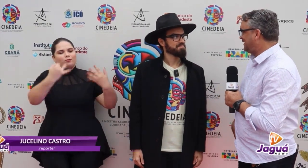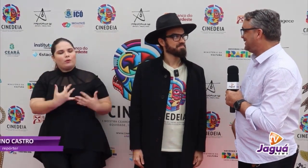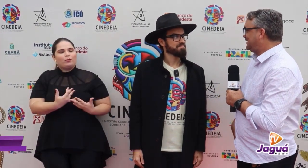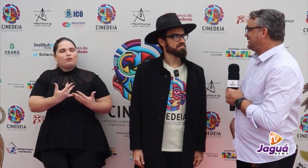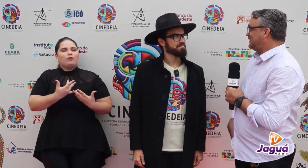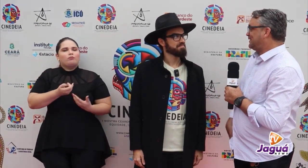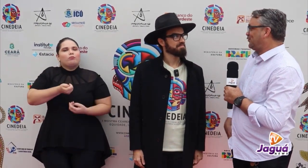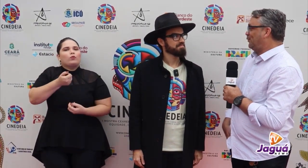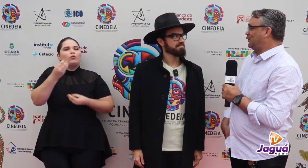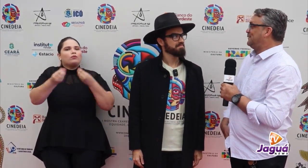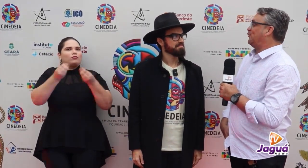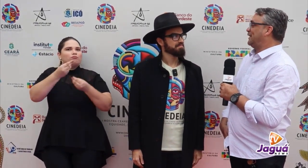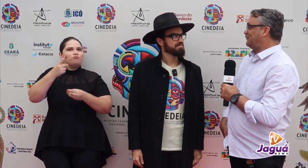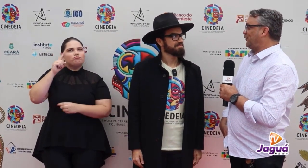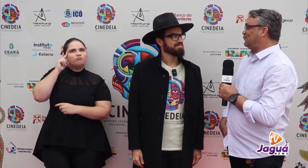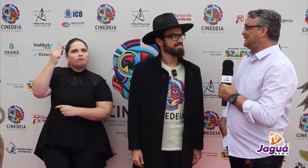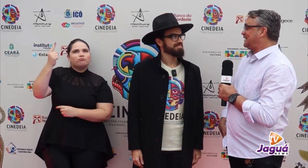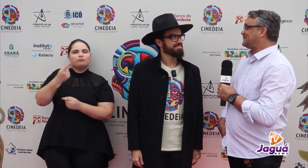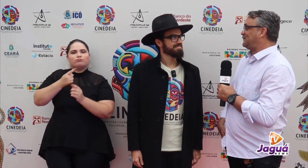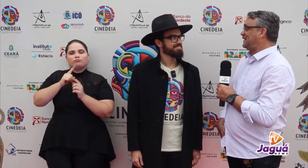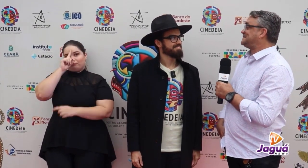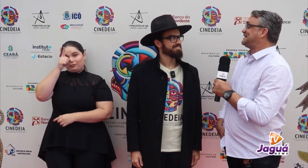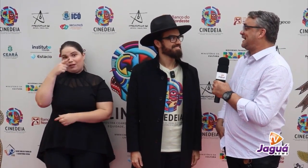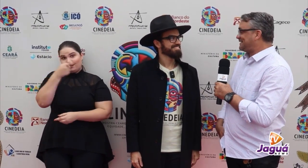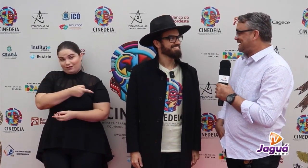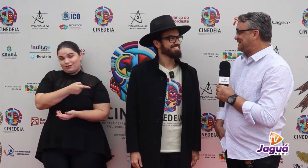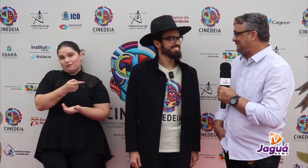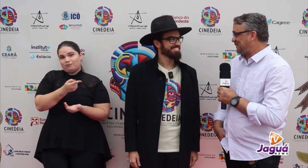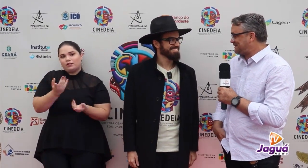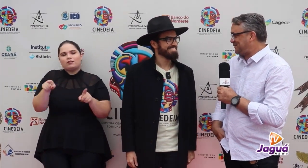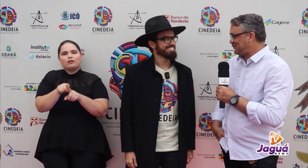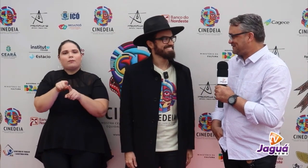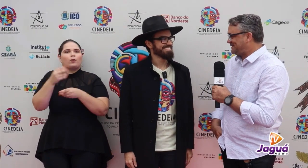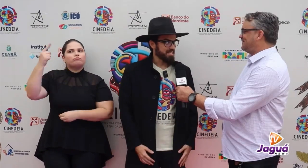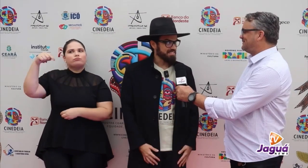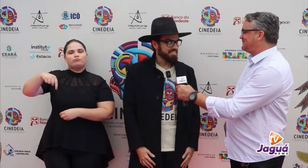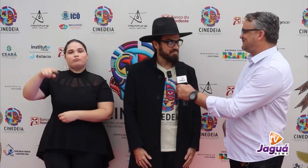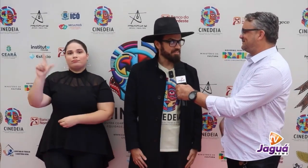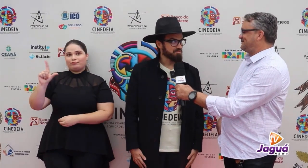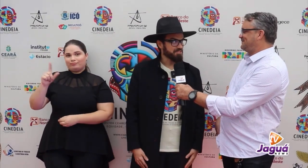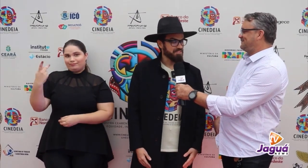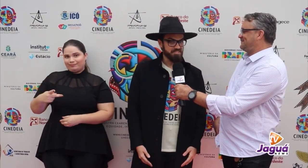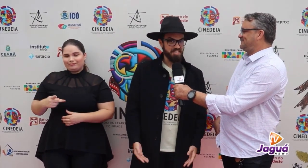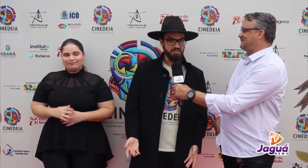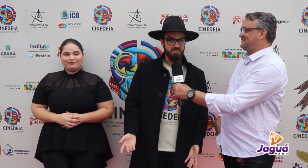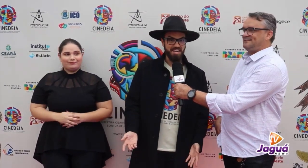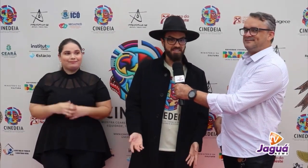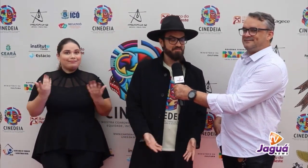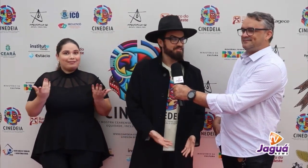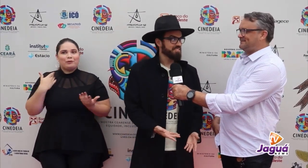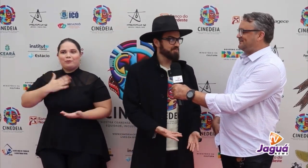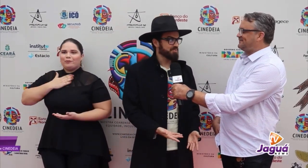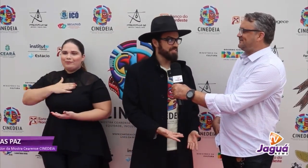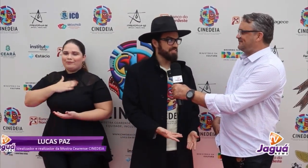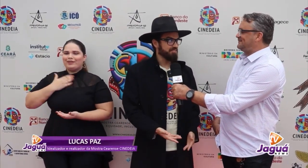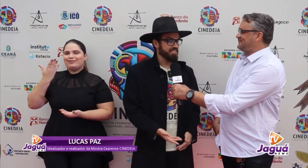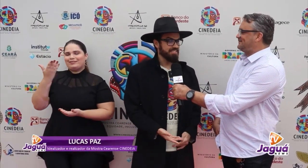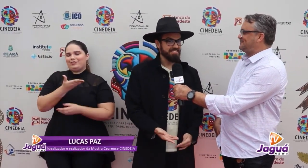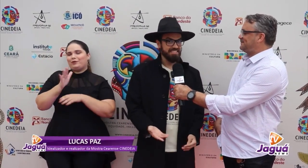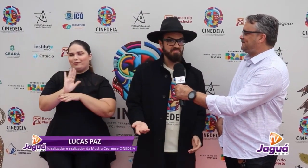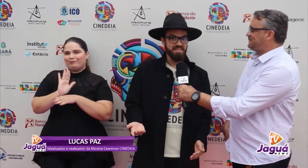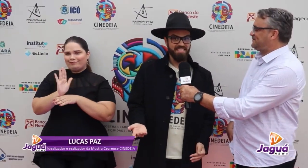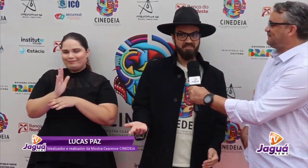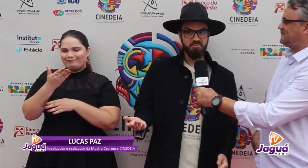essa ideia e como Limoeiro foi uma das felizardas a receber essa mostra. Prazer estar falando com a TV Jaguar, com vocês,